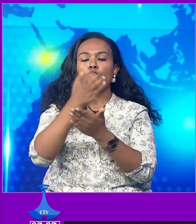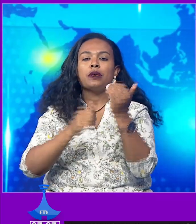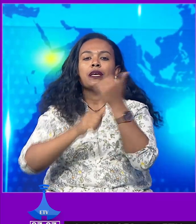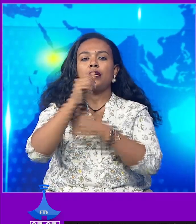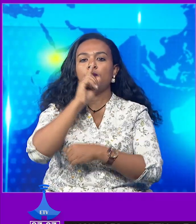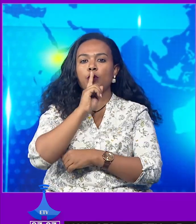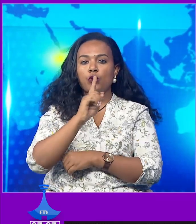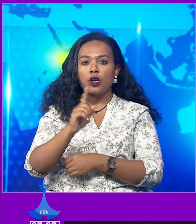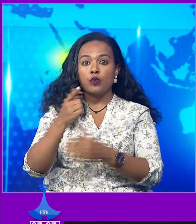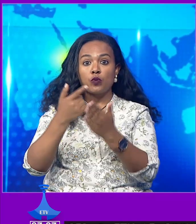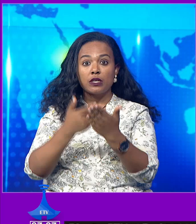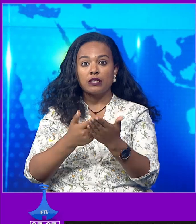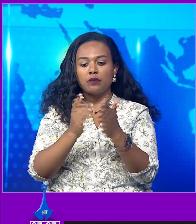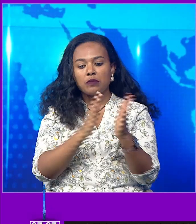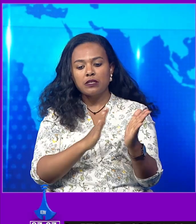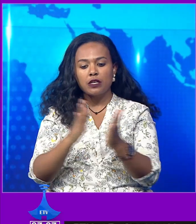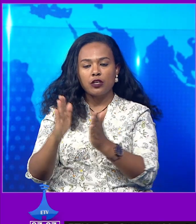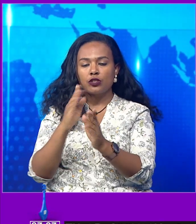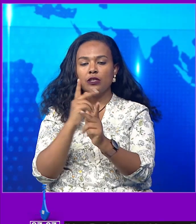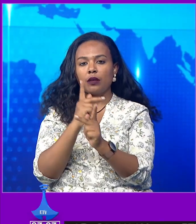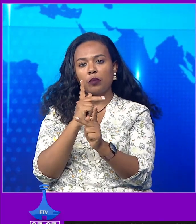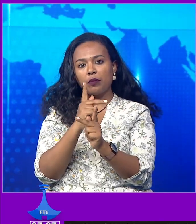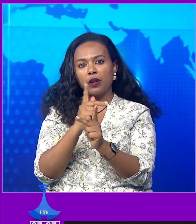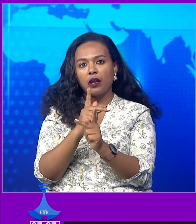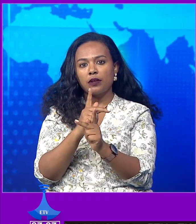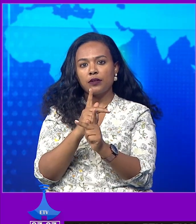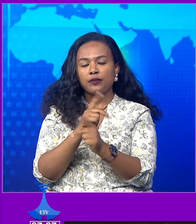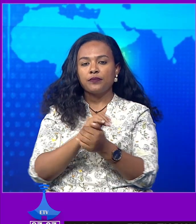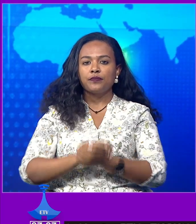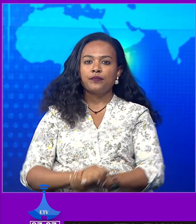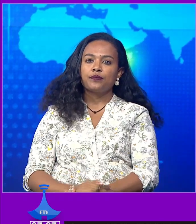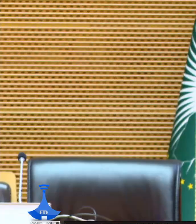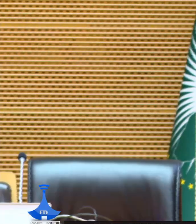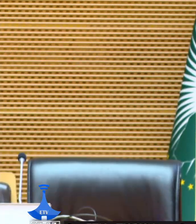ነው። ለዚያም መዘጋጀት ይጠበቅብናል።